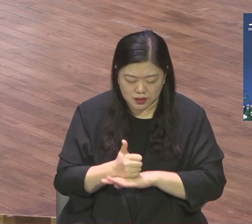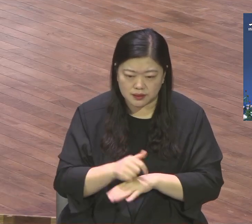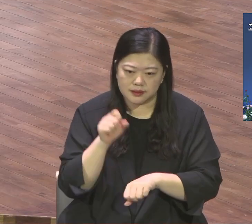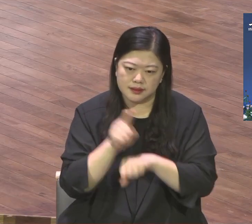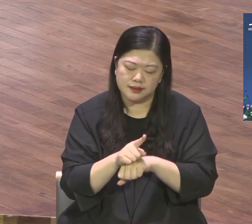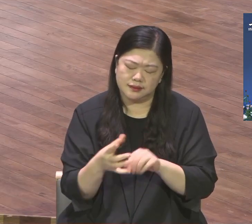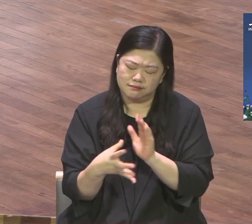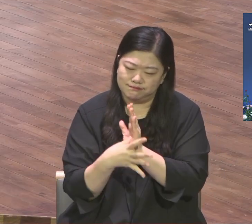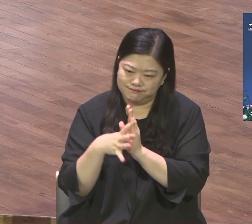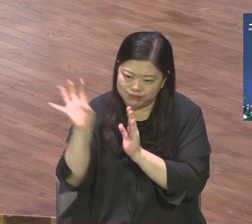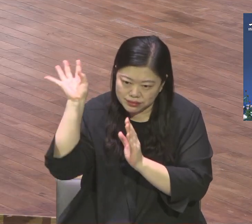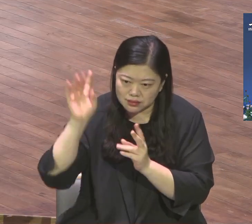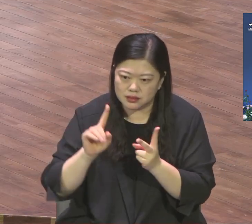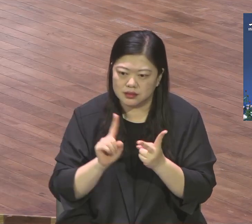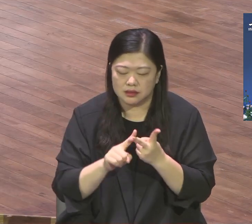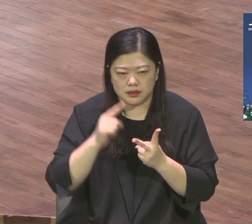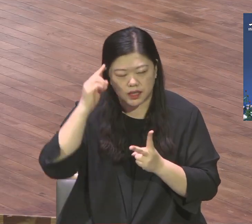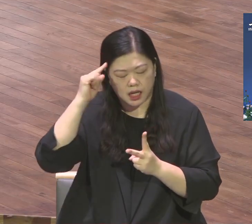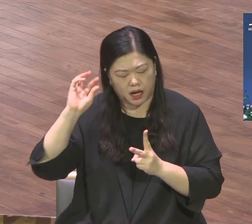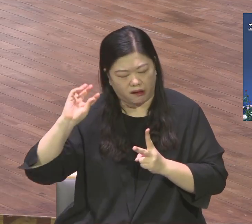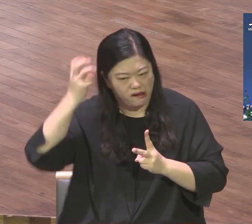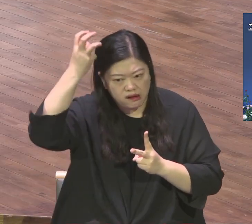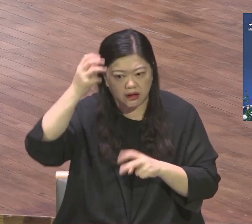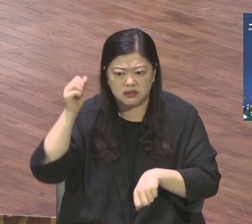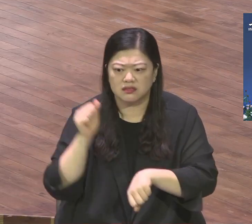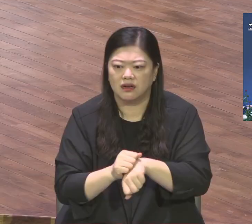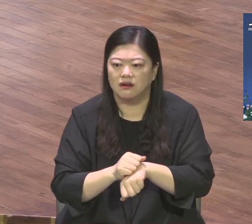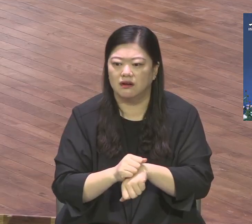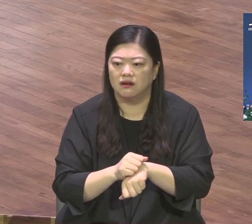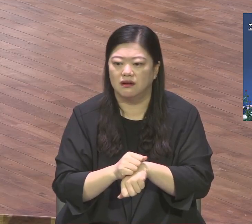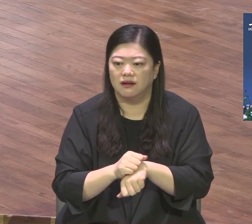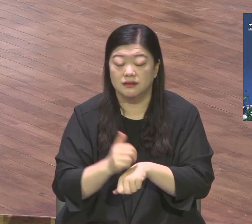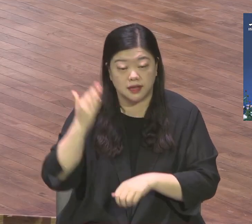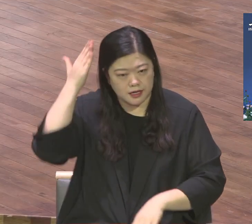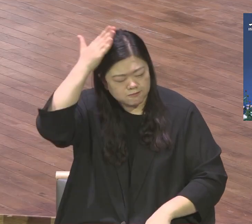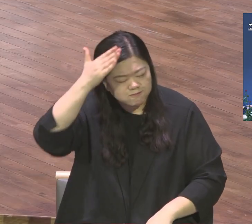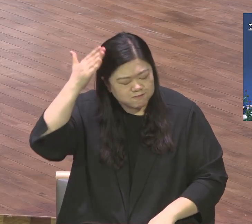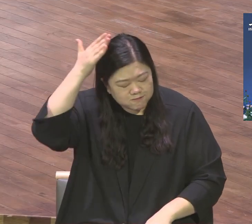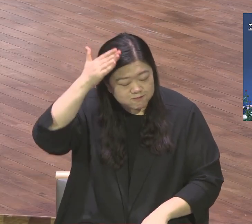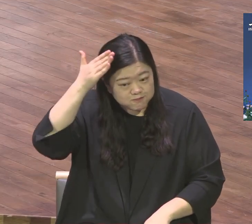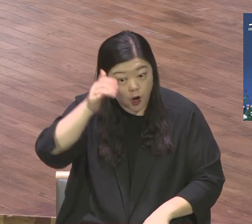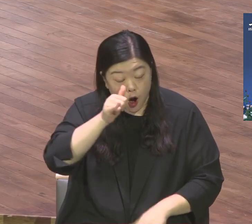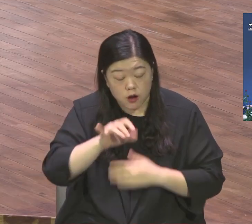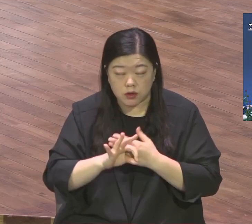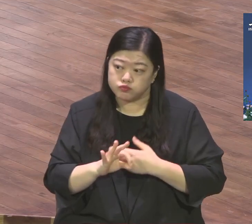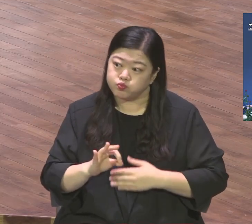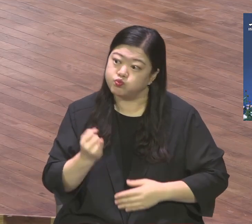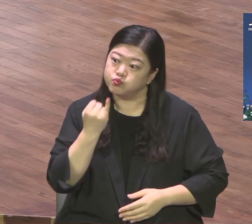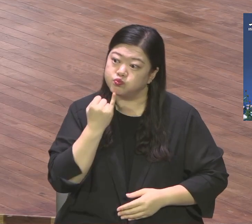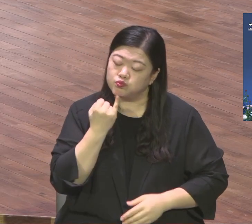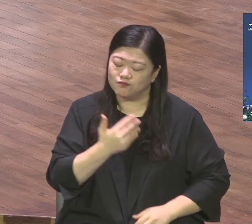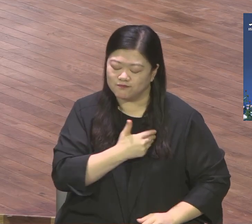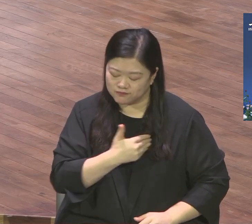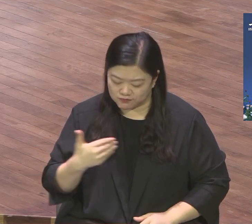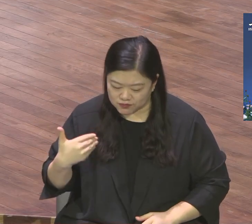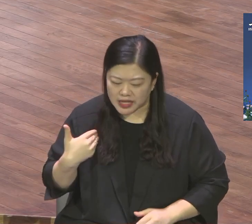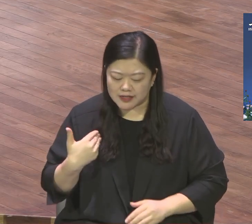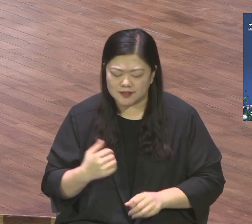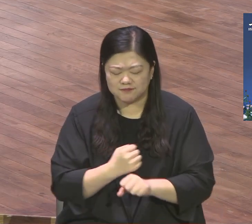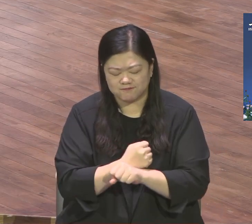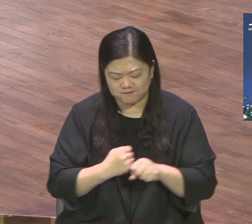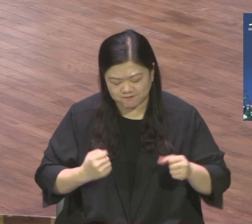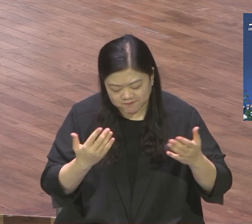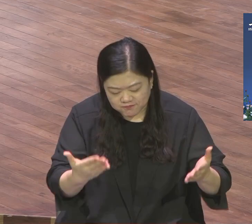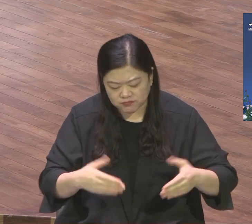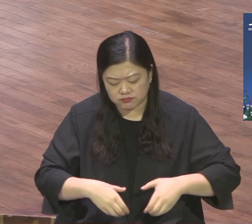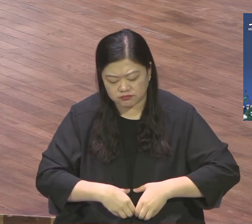저질스럽습니다. 그렇게 시기하고 질투, 이거 사랑 못 받았다는 증거예요. 그리고 자라기를 그렇게 사랑 못 받고 자란 사람들은 사랑을